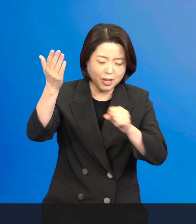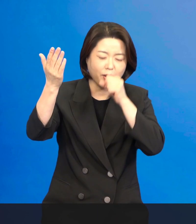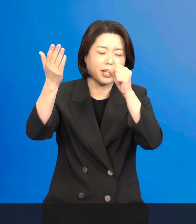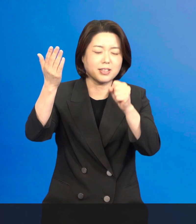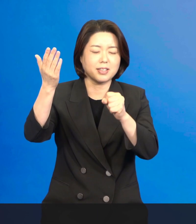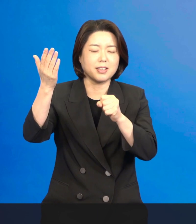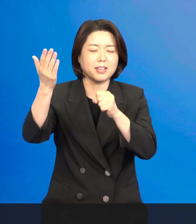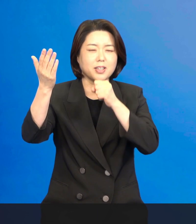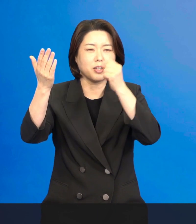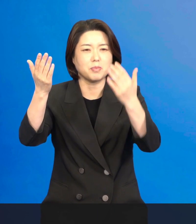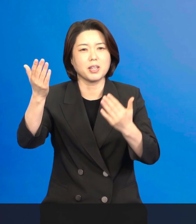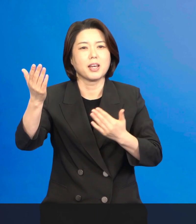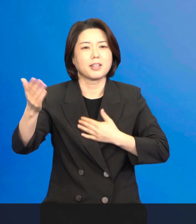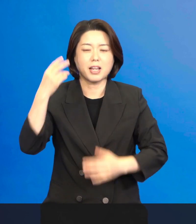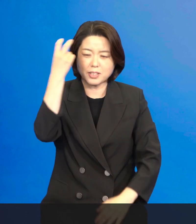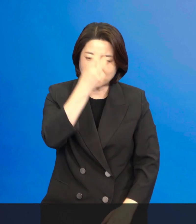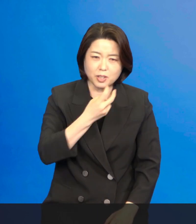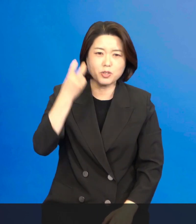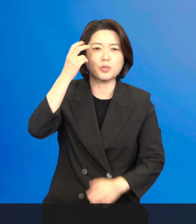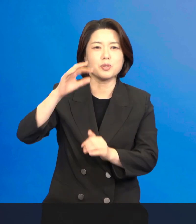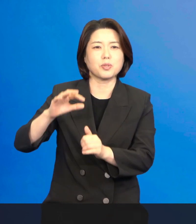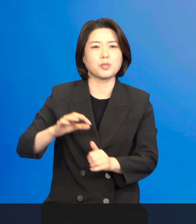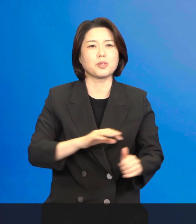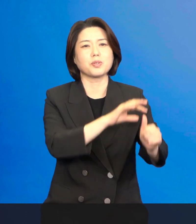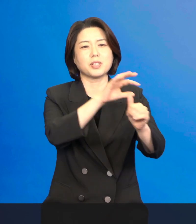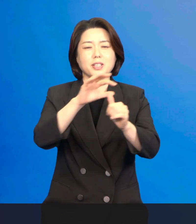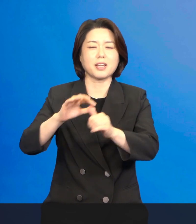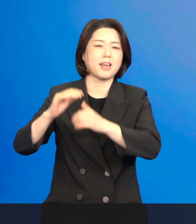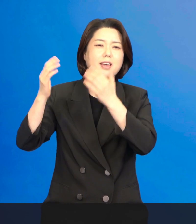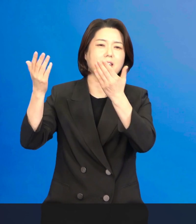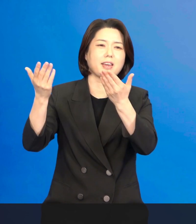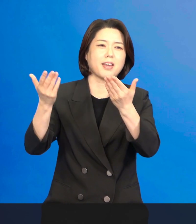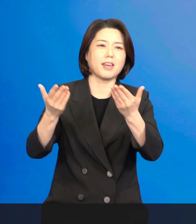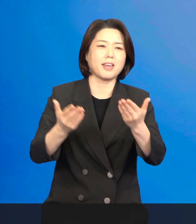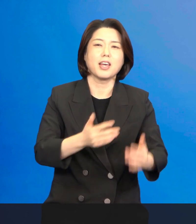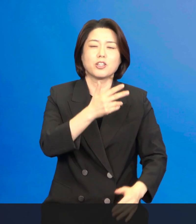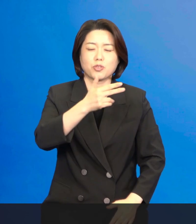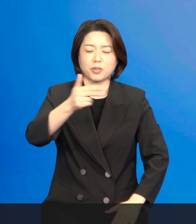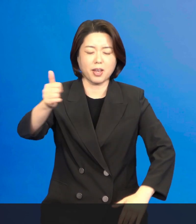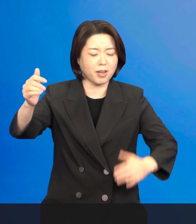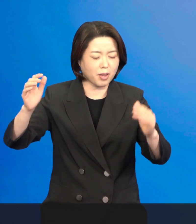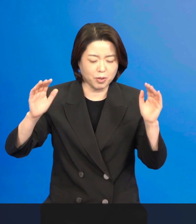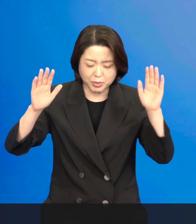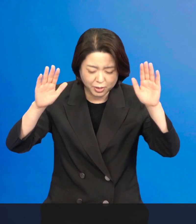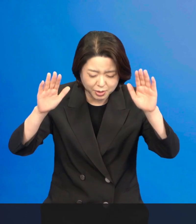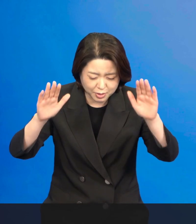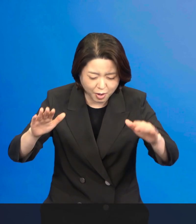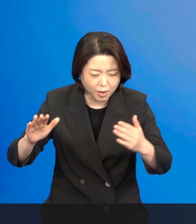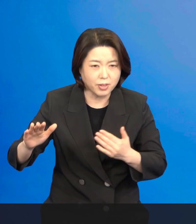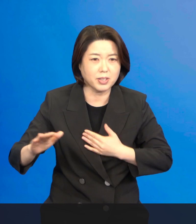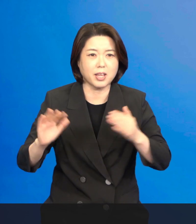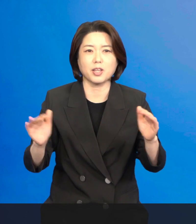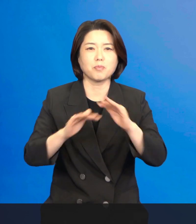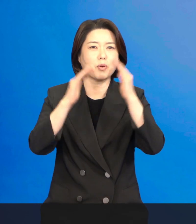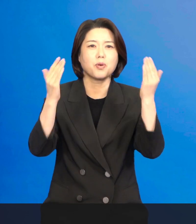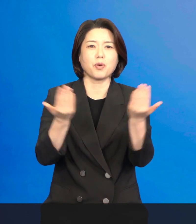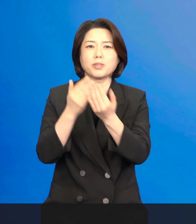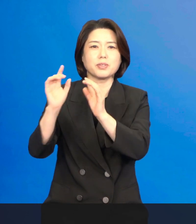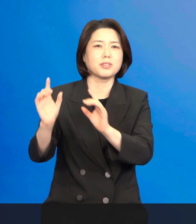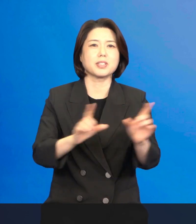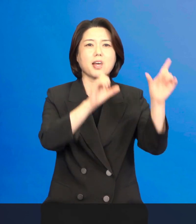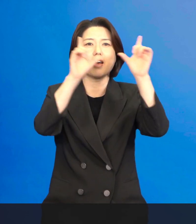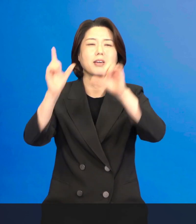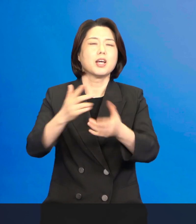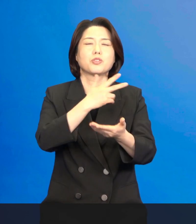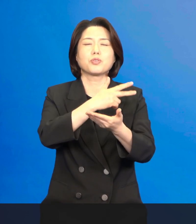주님의 선하심이 날 지켜주시네. 주께 엎드려 나의